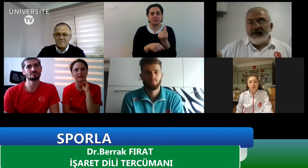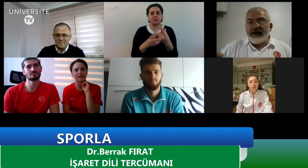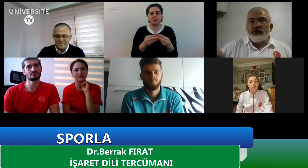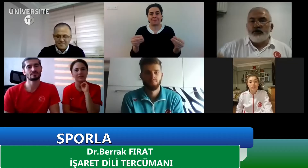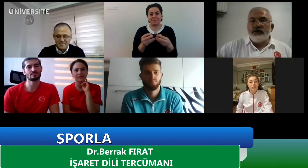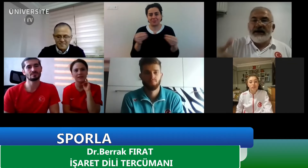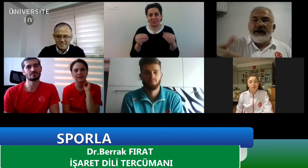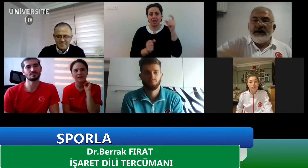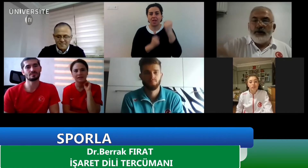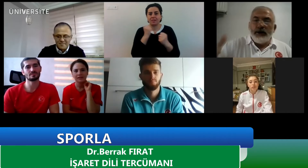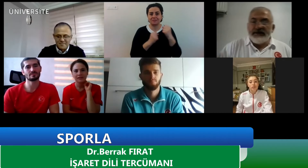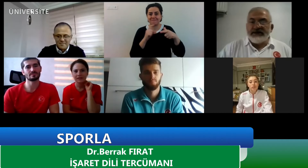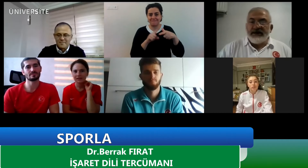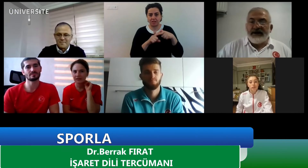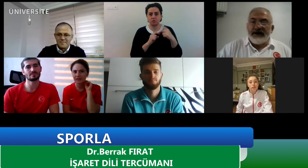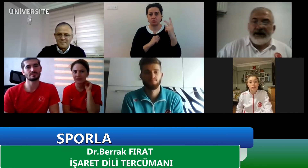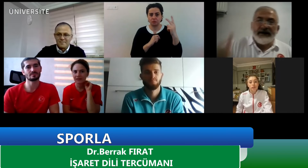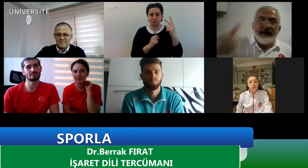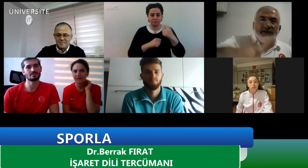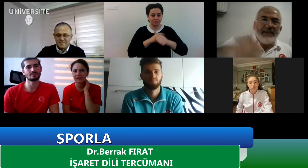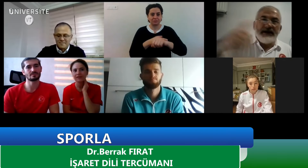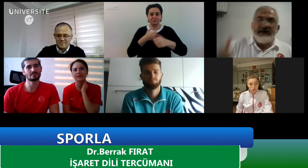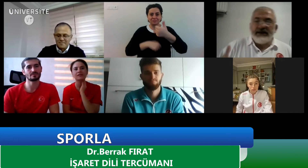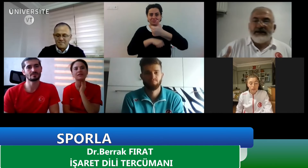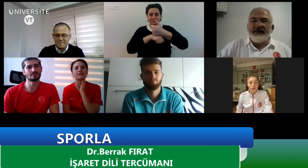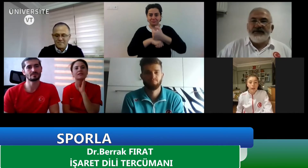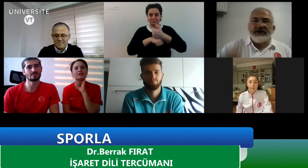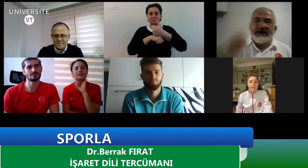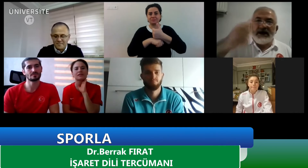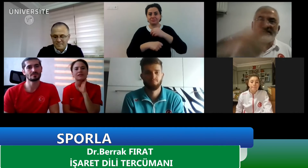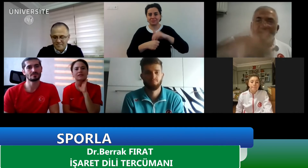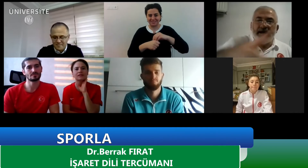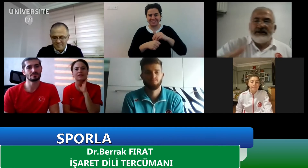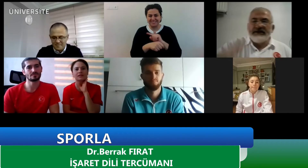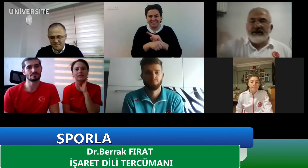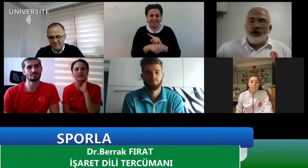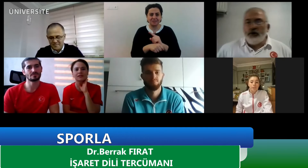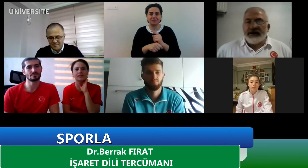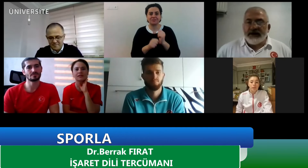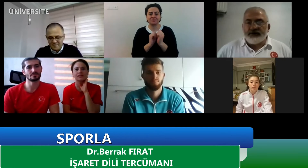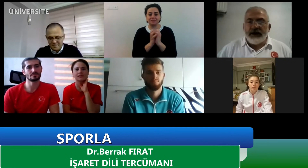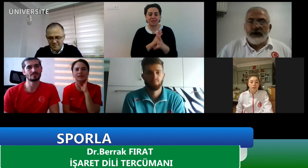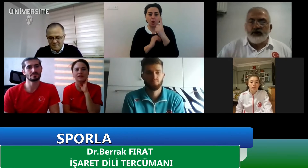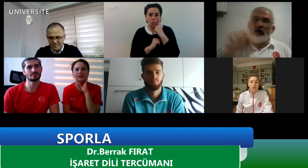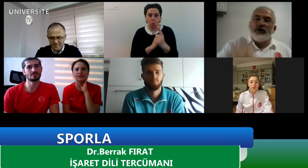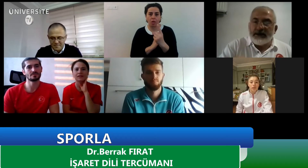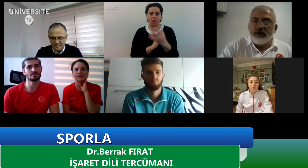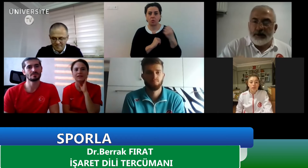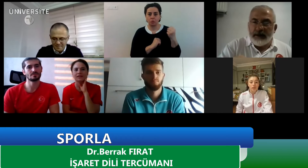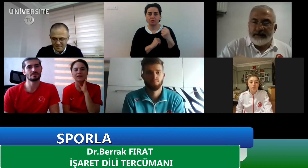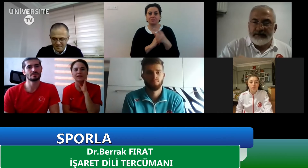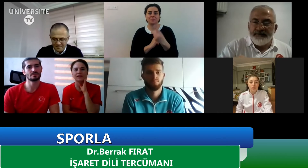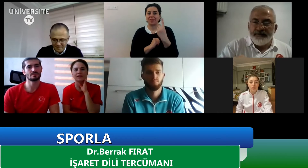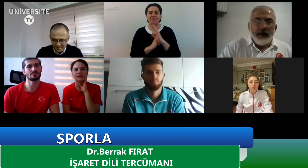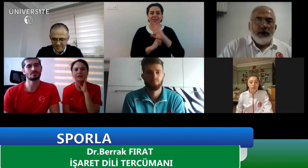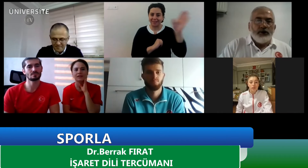Atletizm Federasyonu'nda böyle bir şey var. Yani dereceyi işte saliseyle aldığın zaman olimpik kadroya geliyorsun. Orada da görev